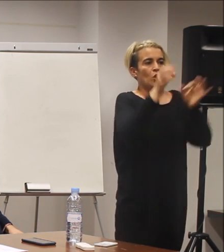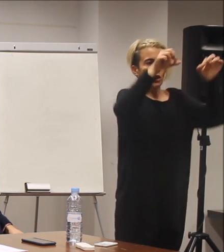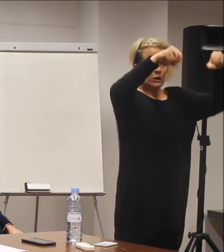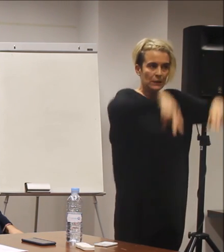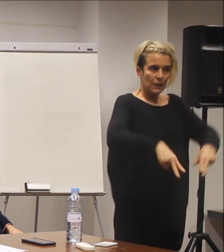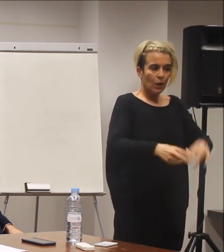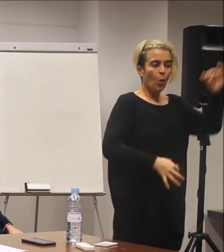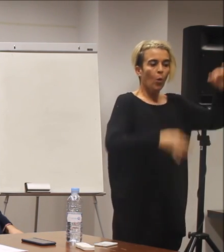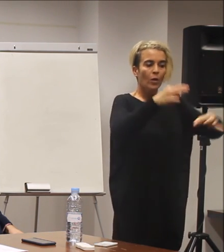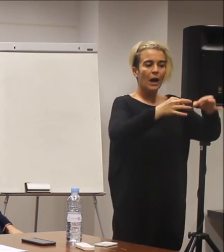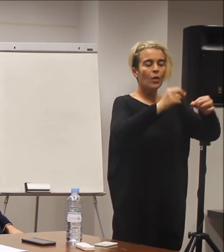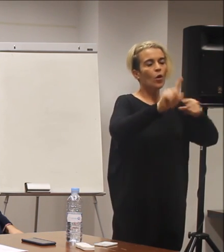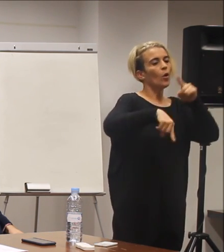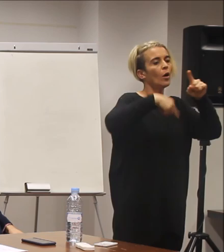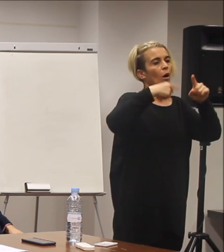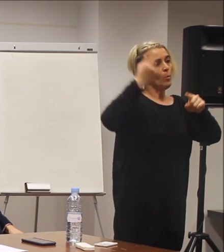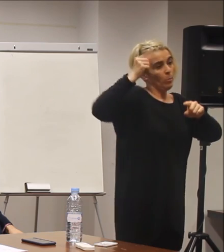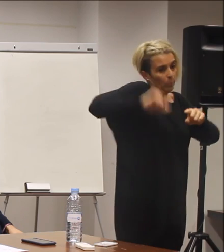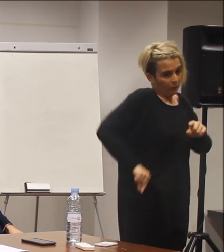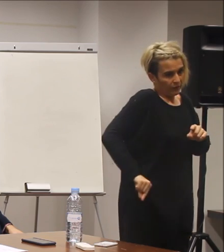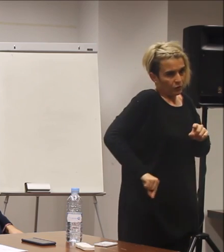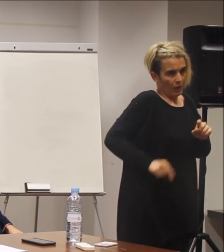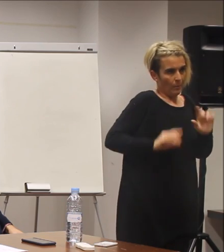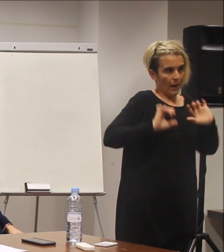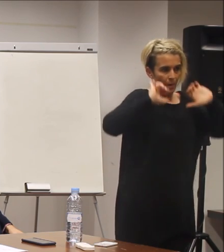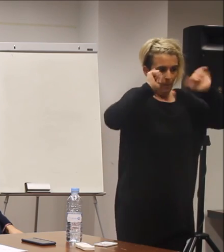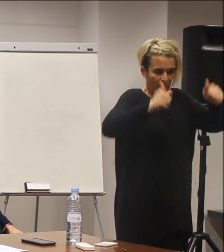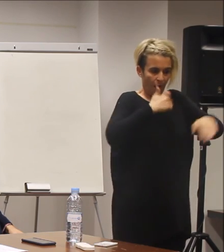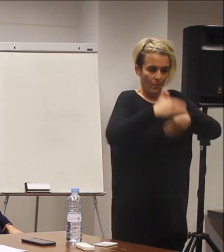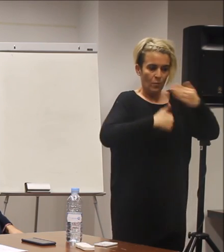a algún profesional y que ya se ponga manos de ellos. Es más, se puede